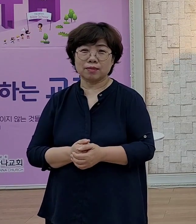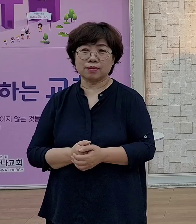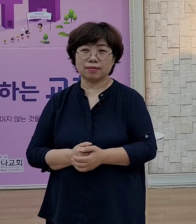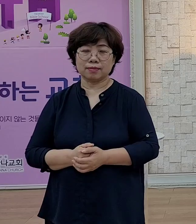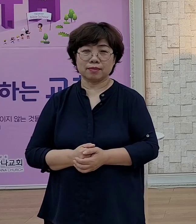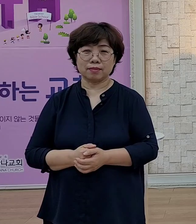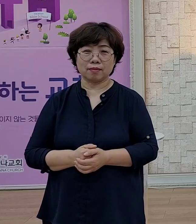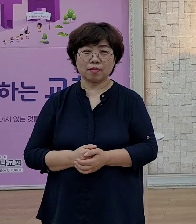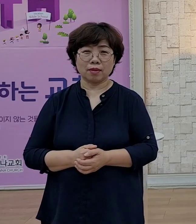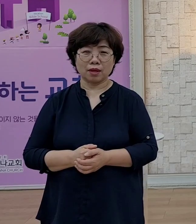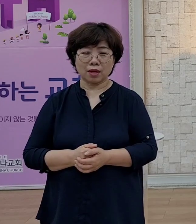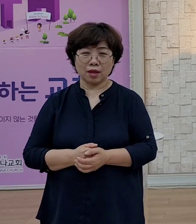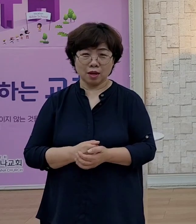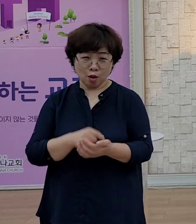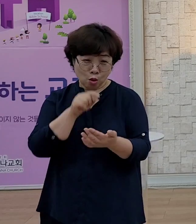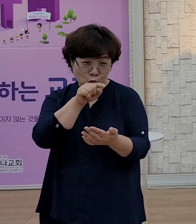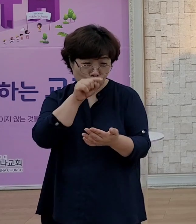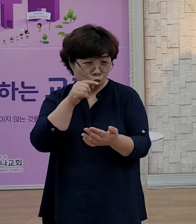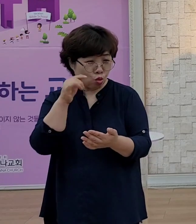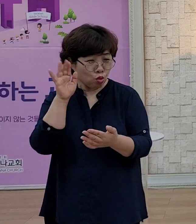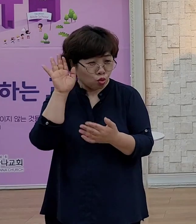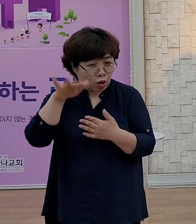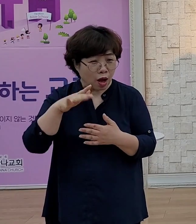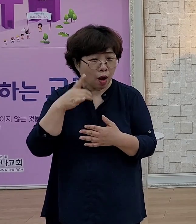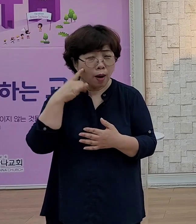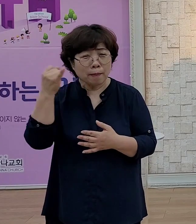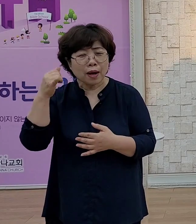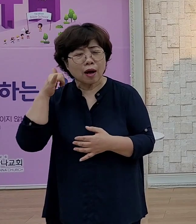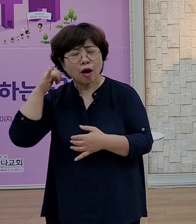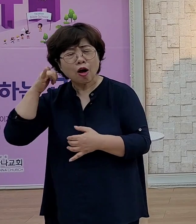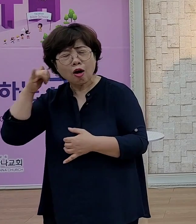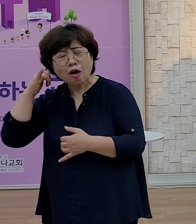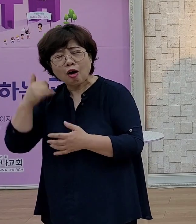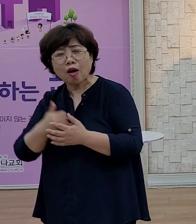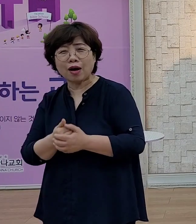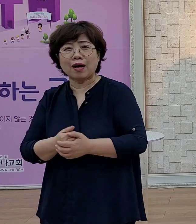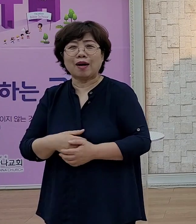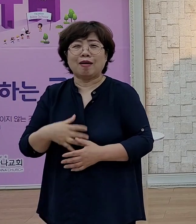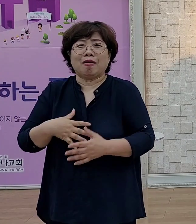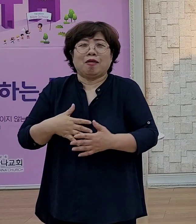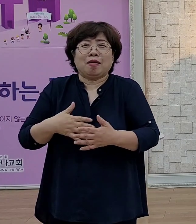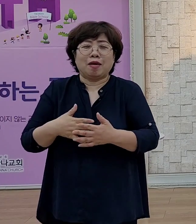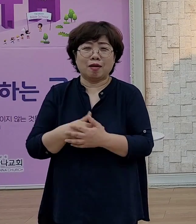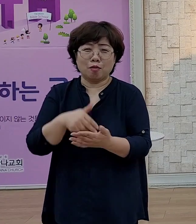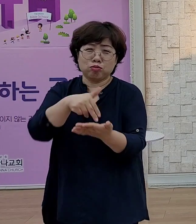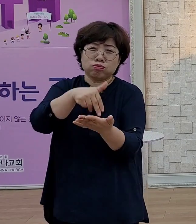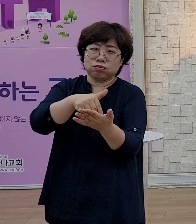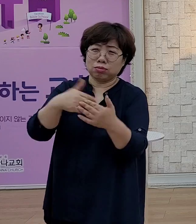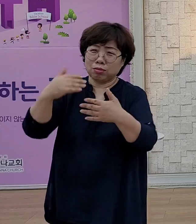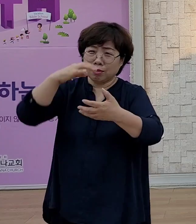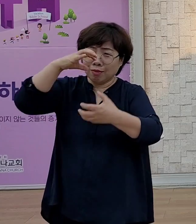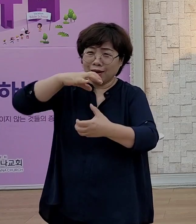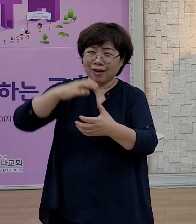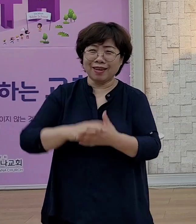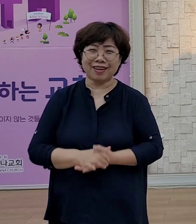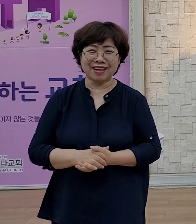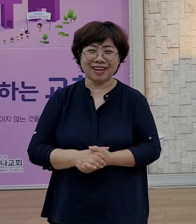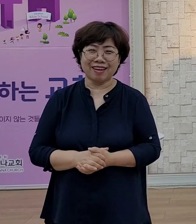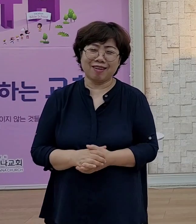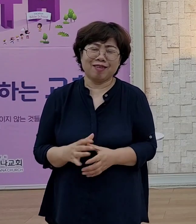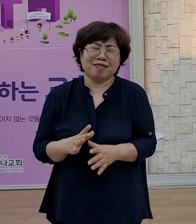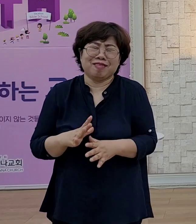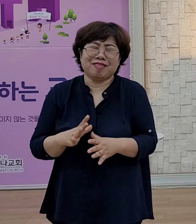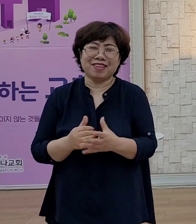이제 애 엄마한테 전화한 거예요. 두려우면 무슨 저는 뭐 교통사고가 났네 했어요. 근데 알고 보니까 그 엘리베이터